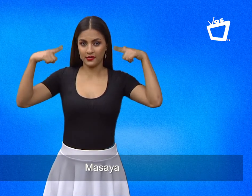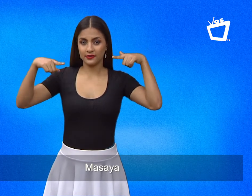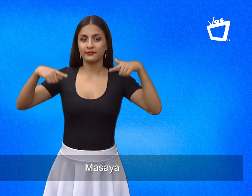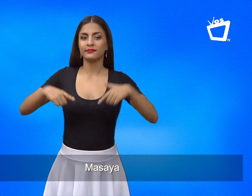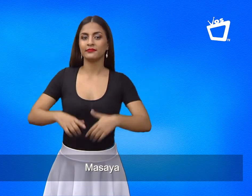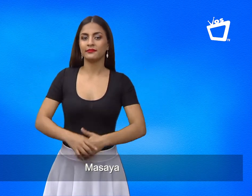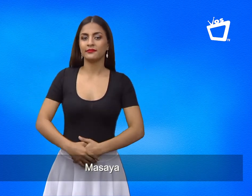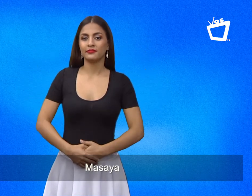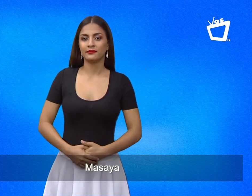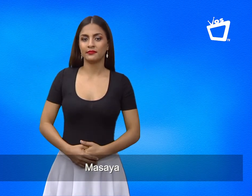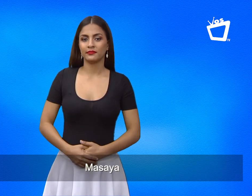Masaya.